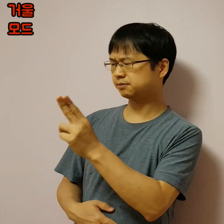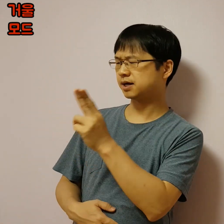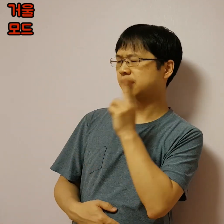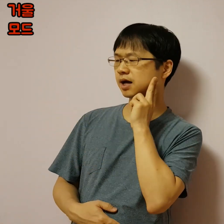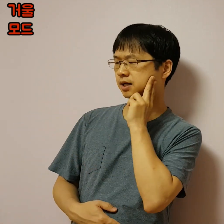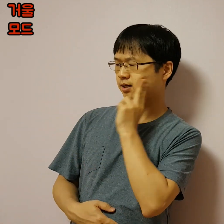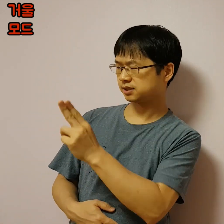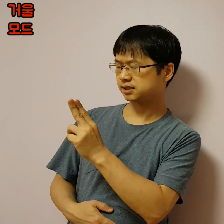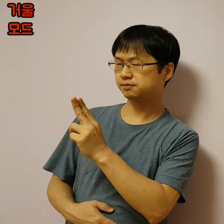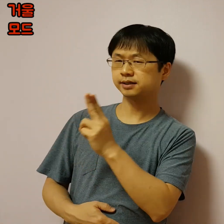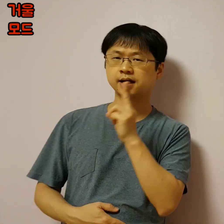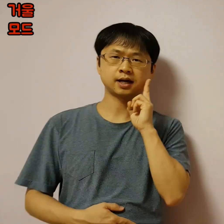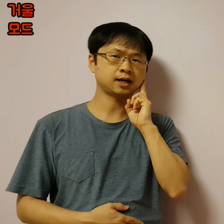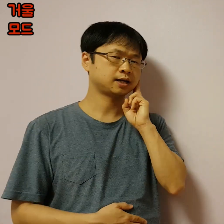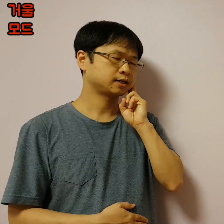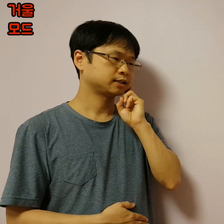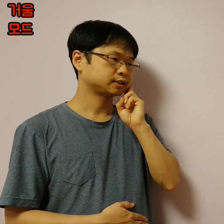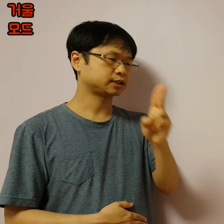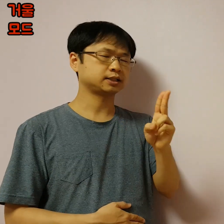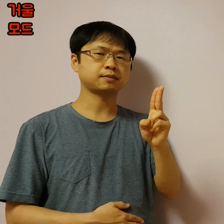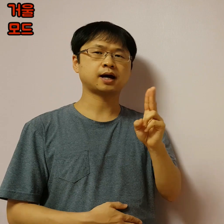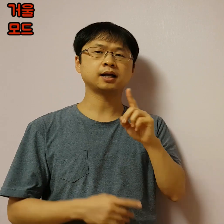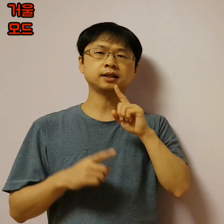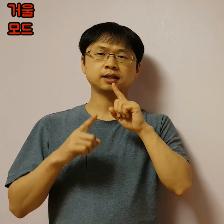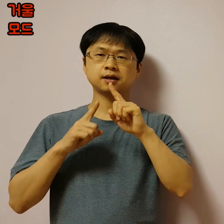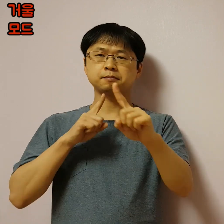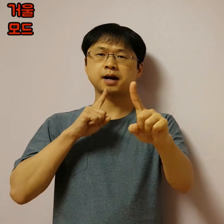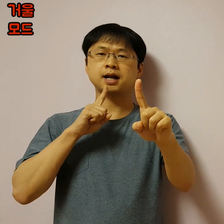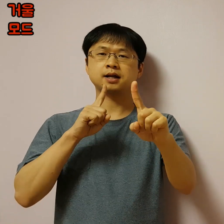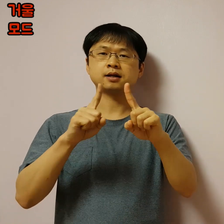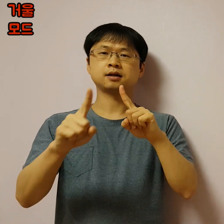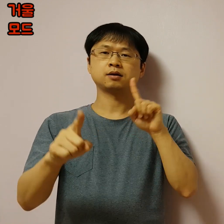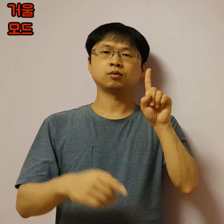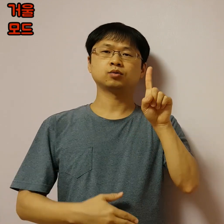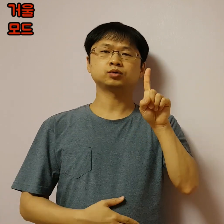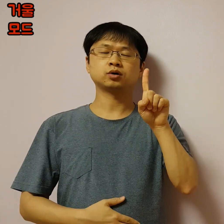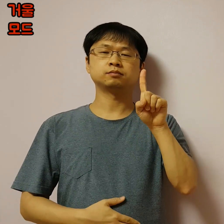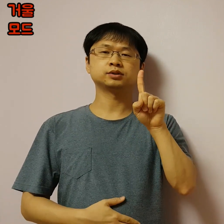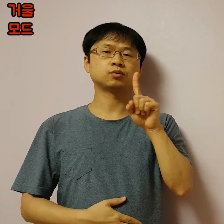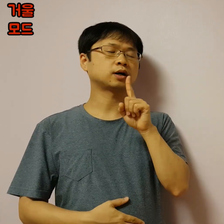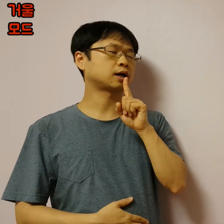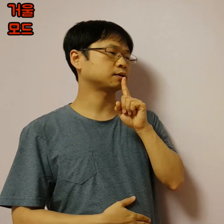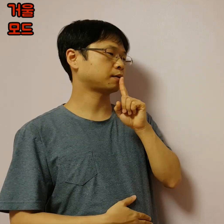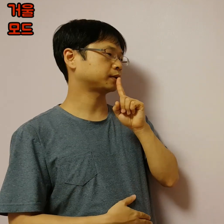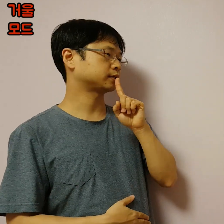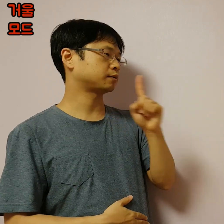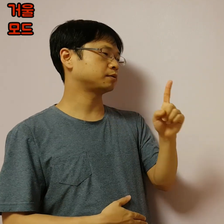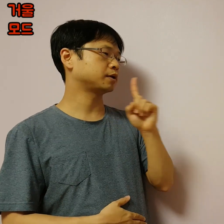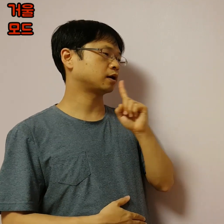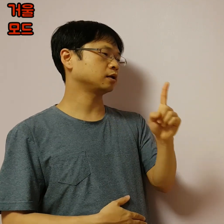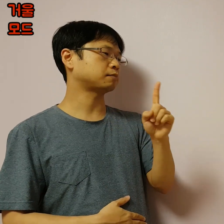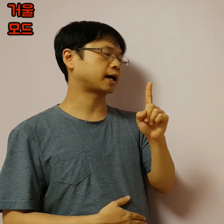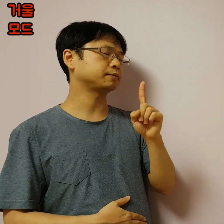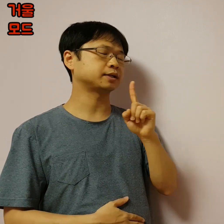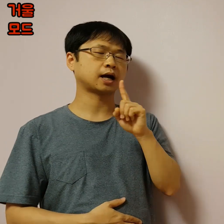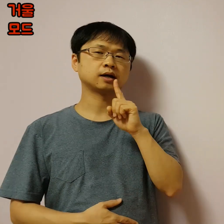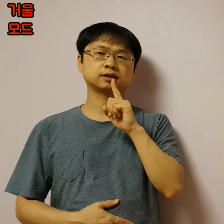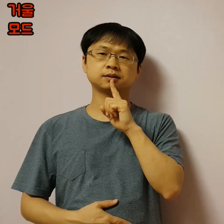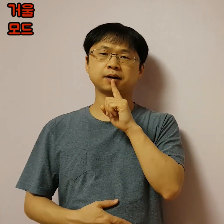수어가 됩니다. 심하다, 심하다, 심한 말, 오른손 검지손가락 입 앞에서 내밀면 말입니다. 그래서